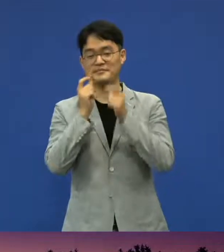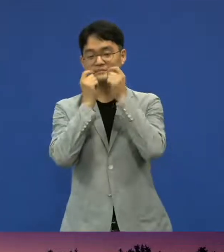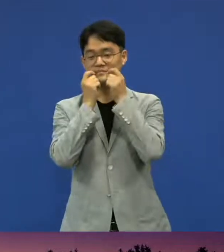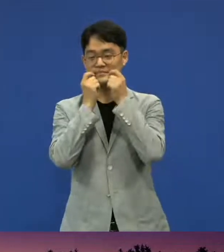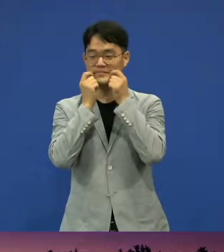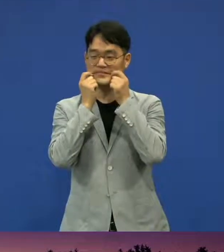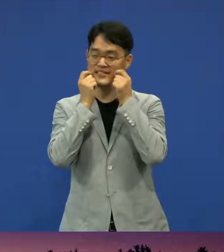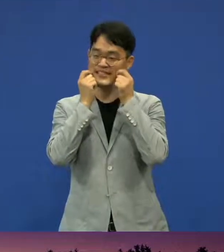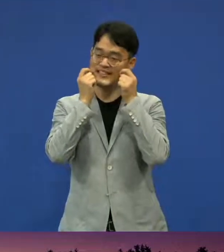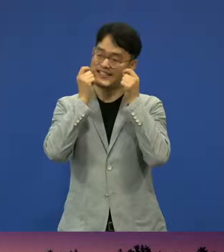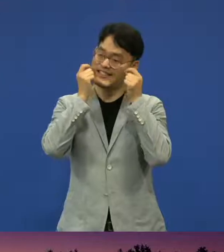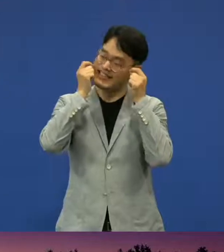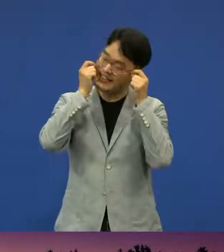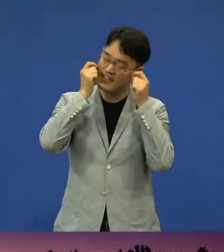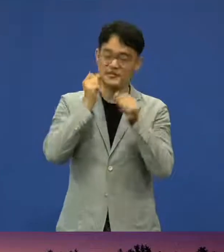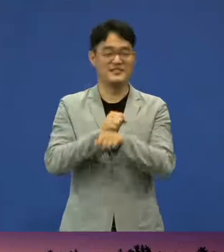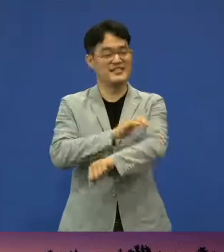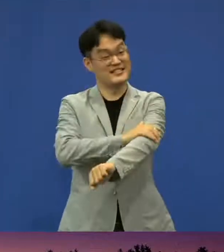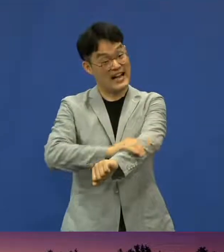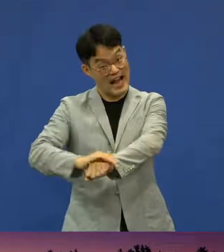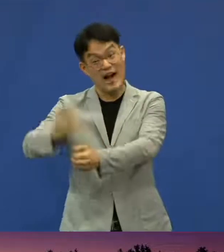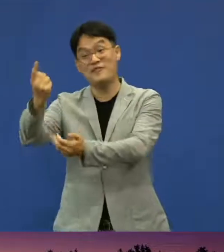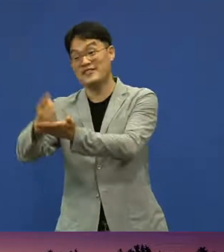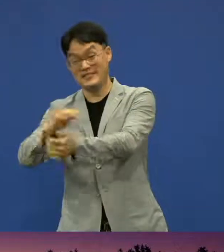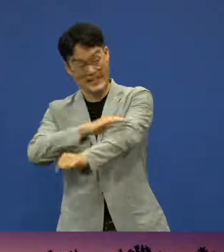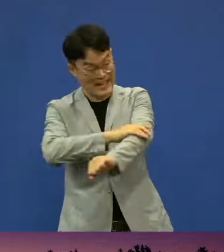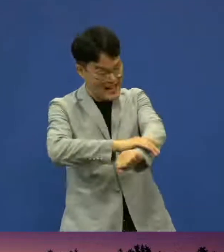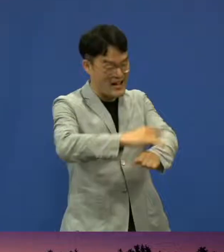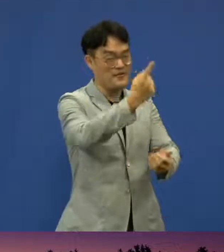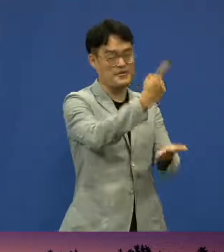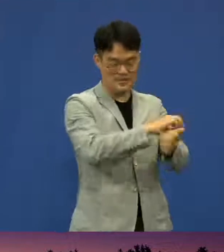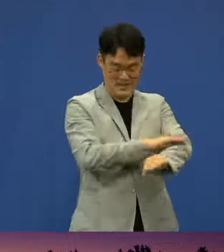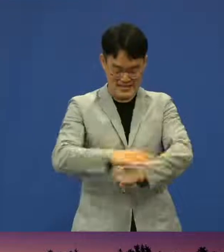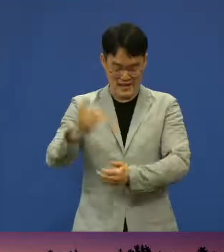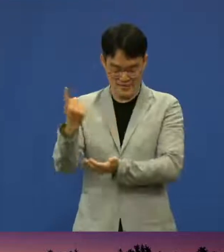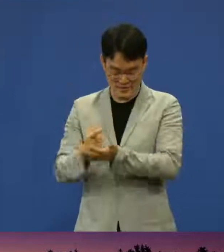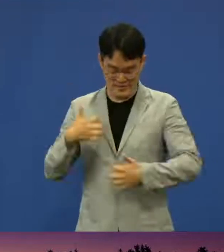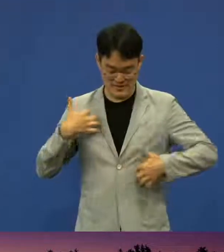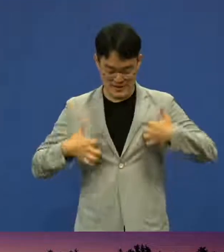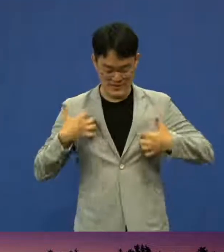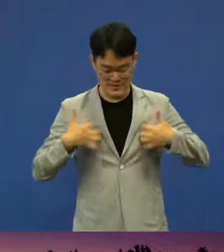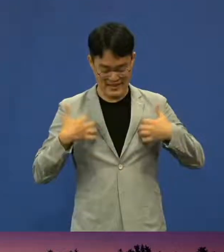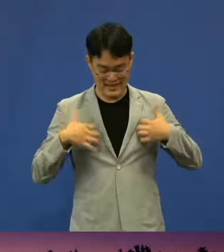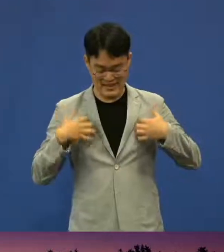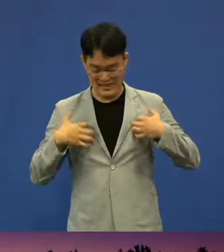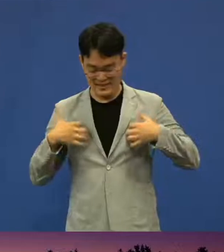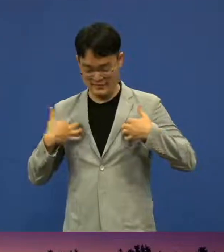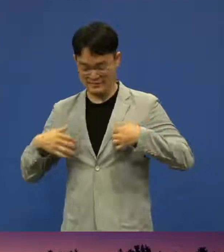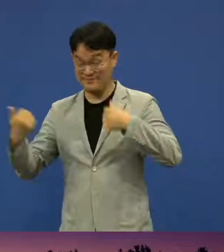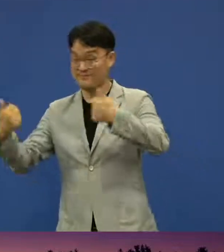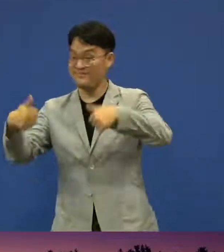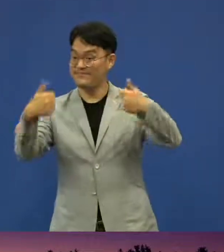겁니다. 잘 오셨습니다. 반갑습니다. 축복하고 박수하겠습니다.